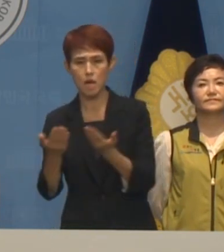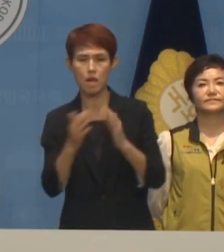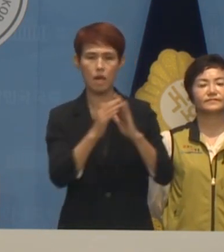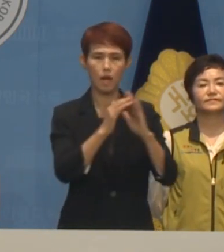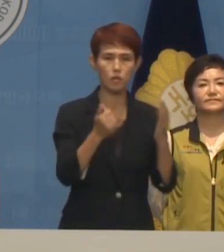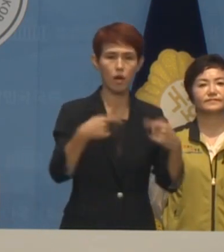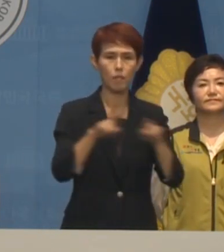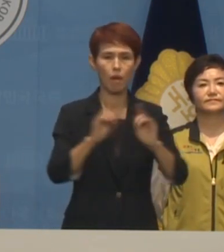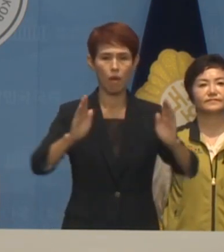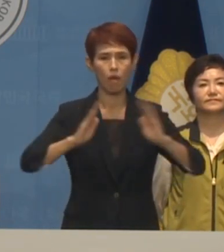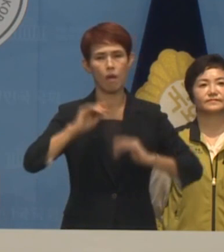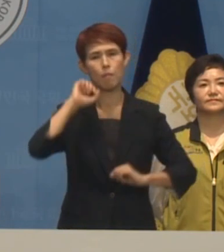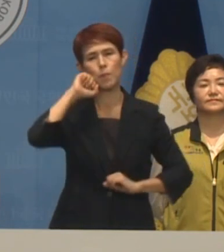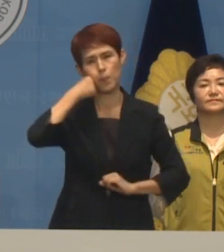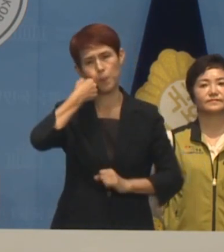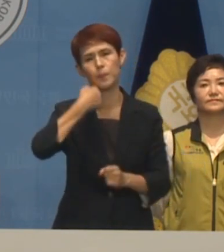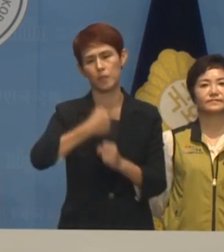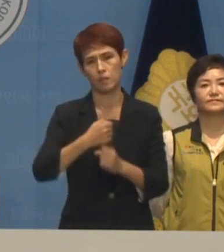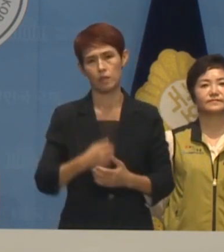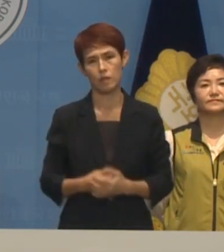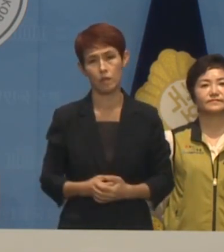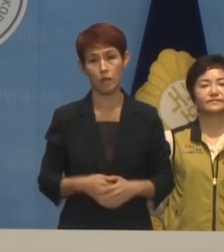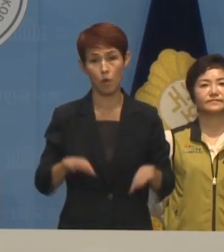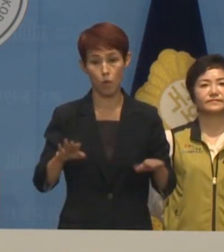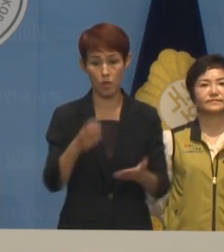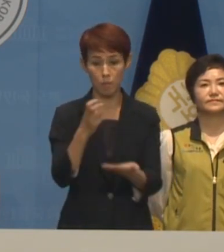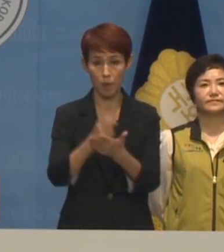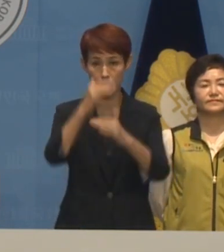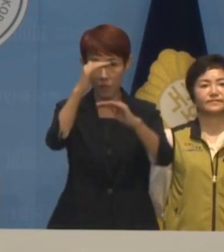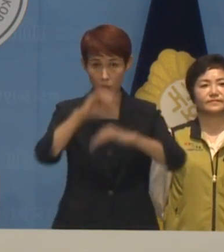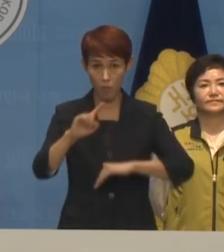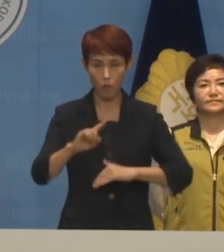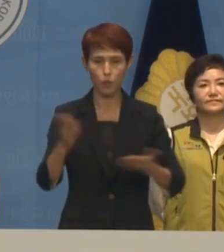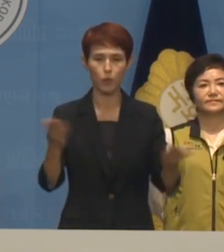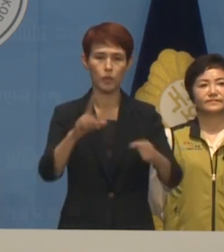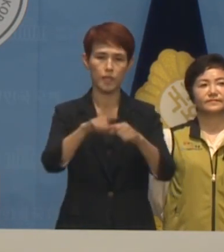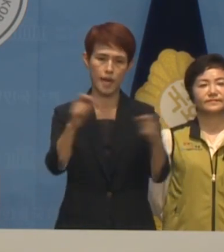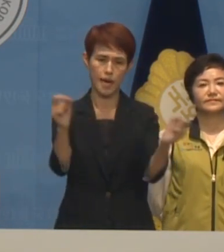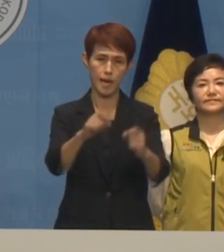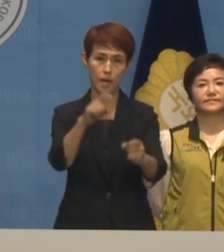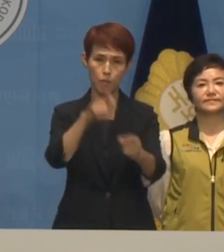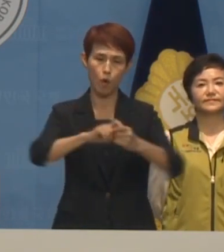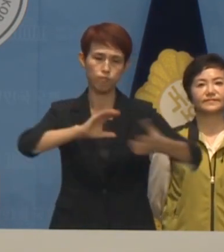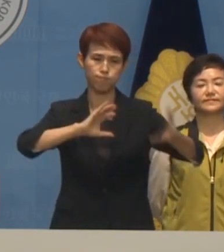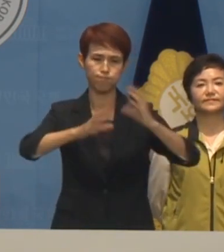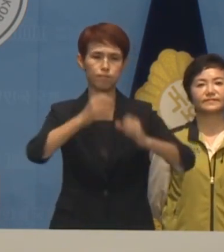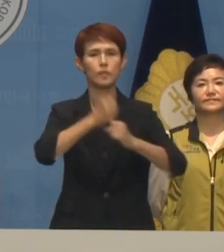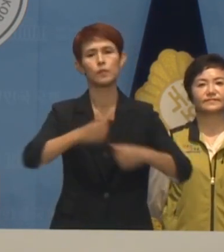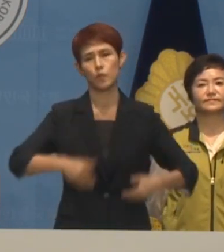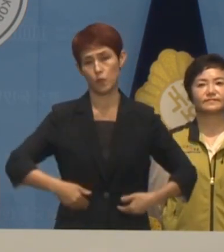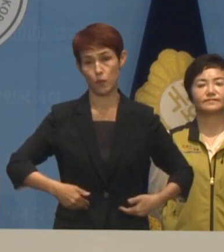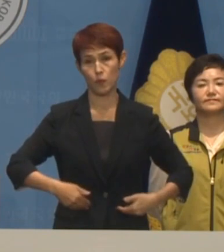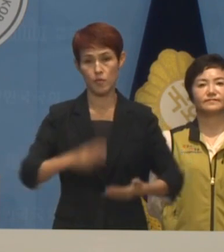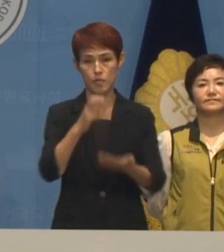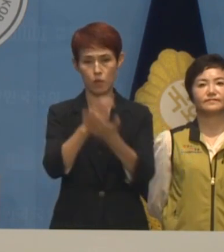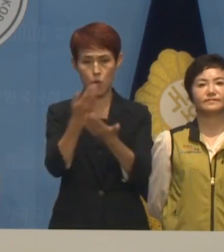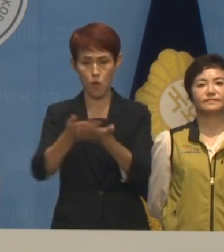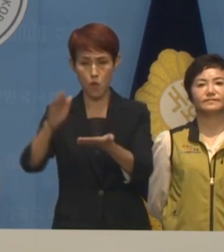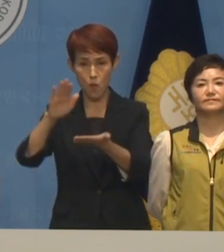수반합니다. 오늘 발의하는 3개의 법안은 노동시간 단축을 위한 논의의 장을 만들고 제도 개선에